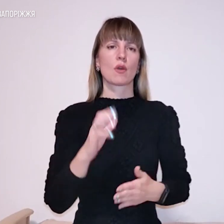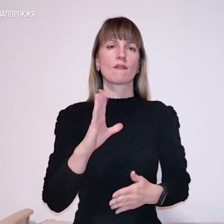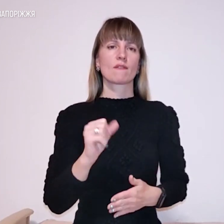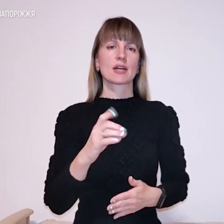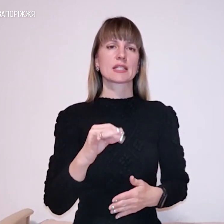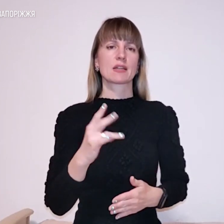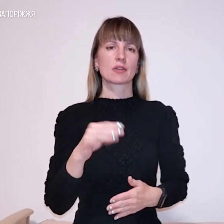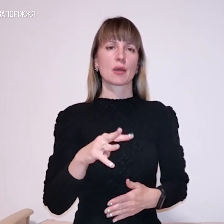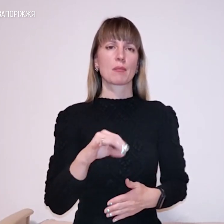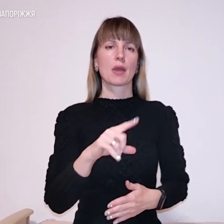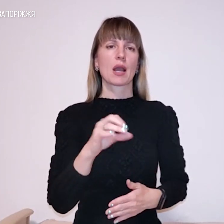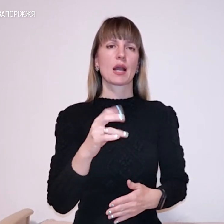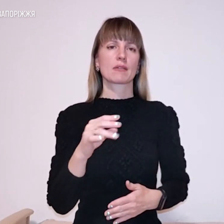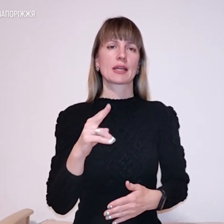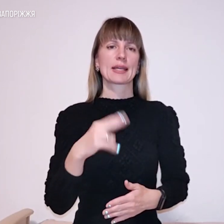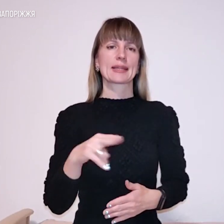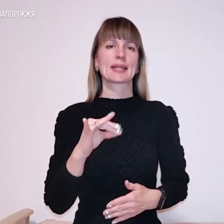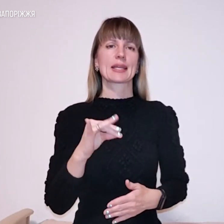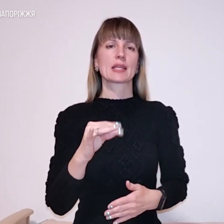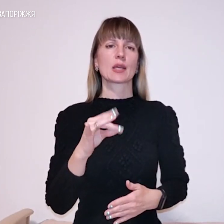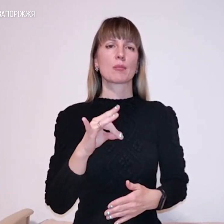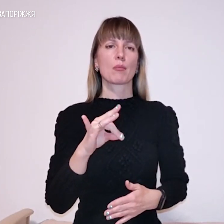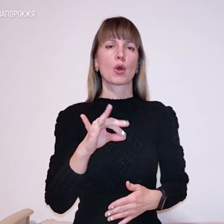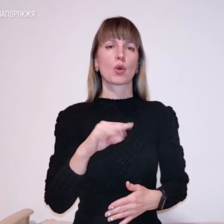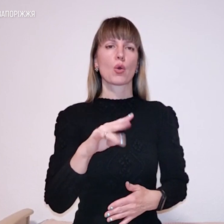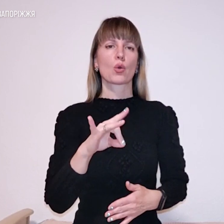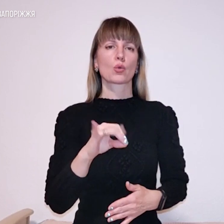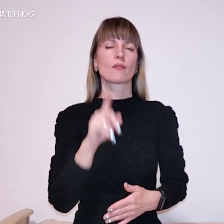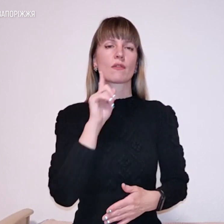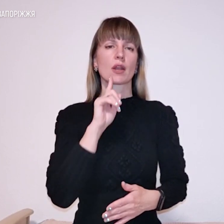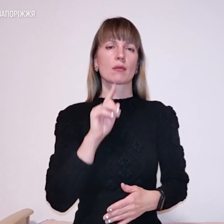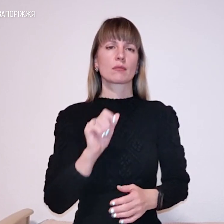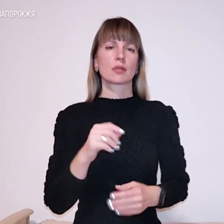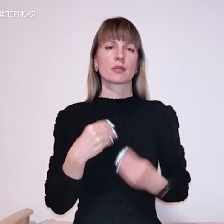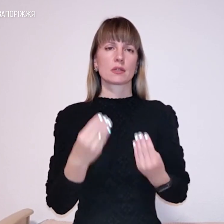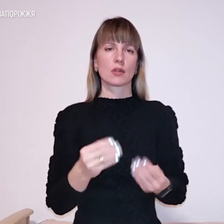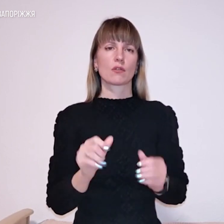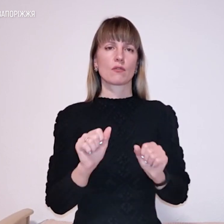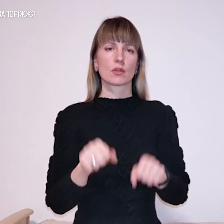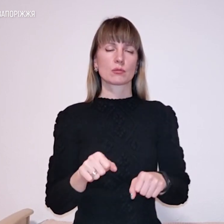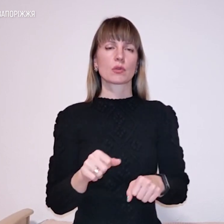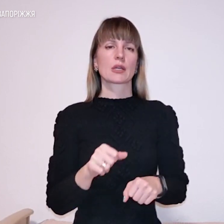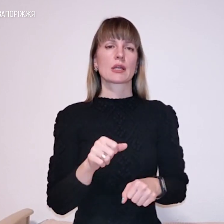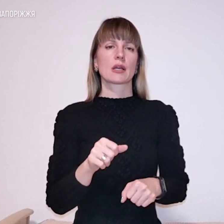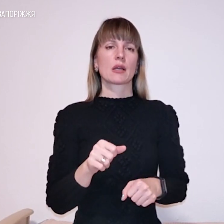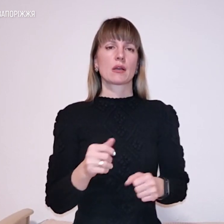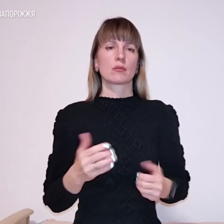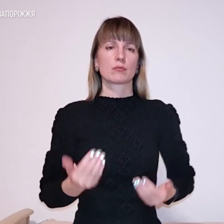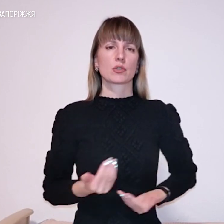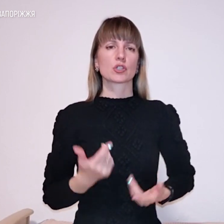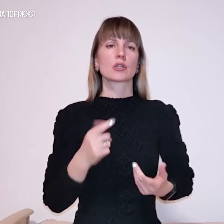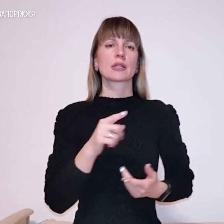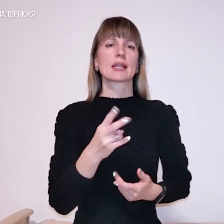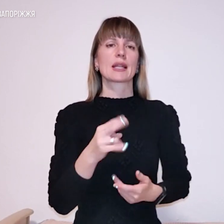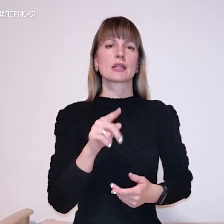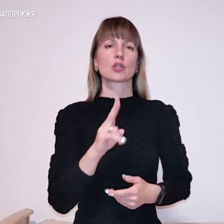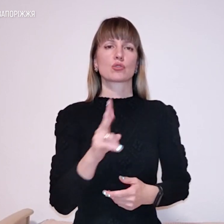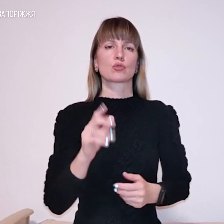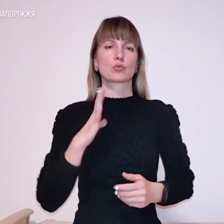Михайлівки, Дніпрорудного. Також надають тимчасовий прихисток для тих, хто був змушений тікати від російських обстрілів.